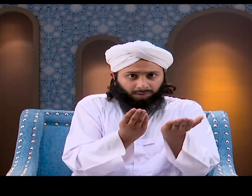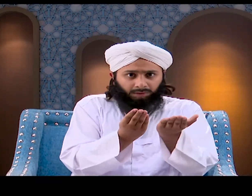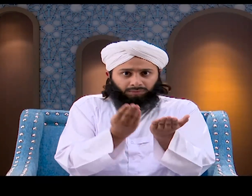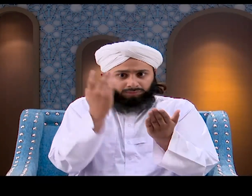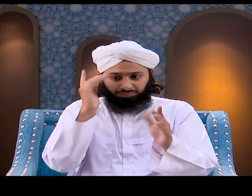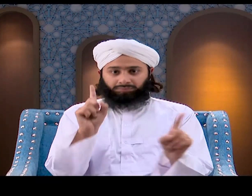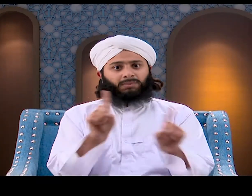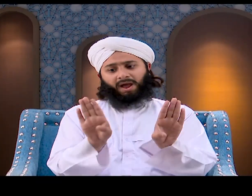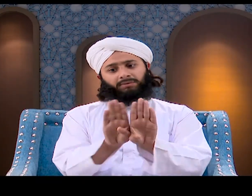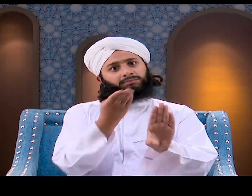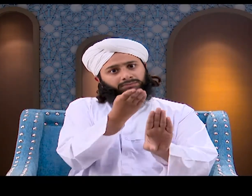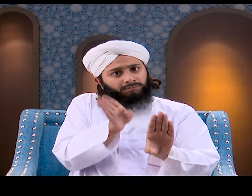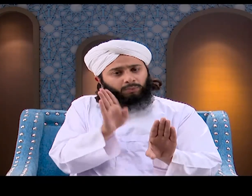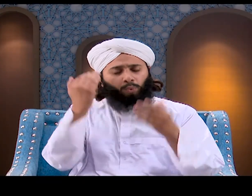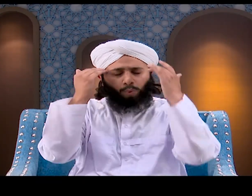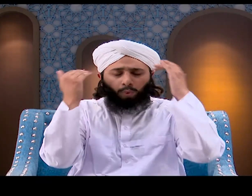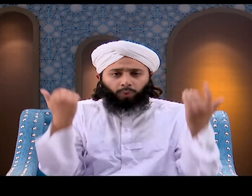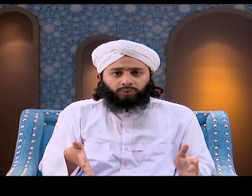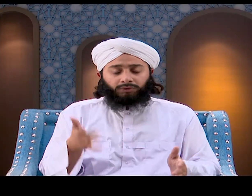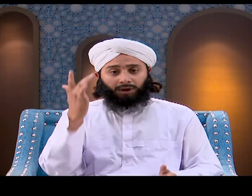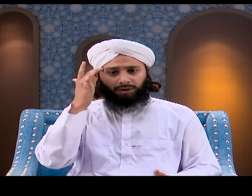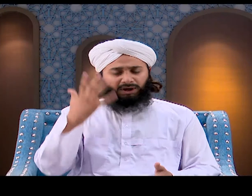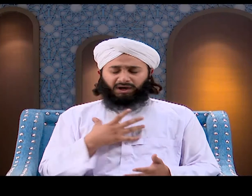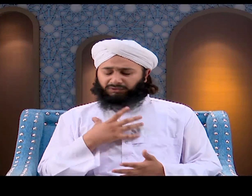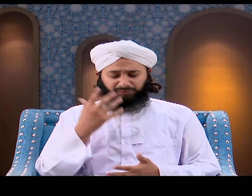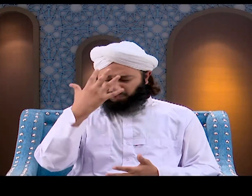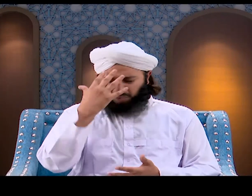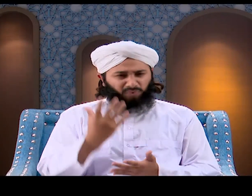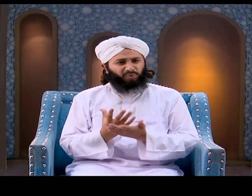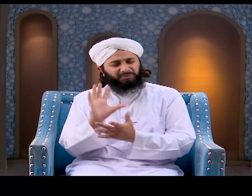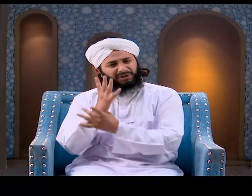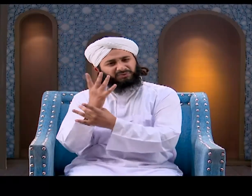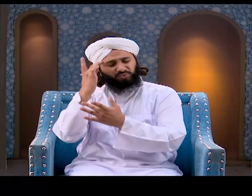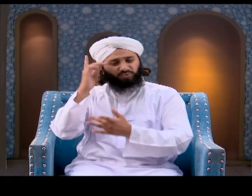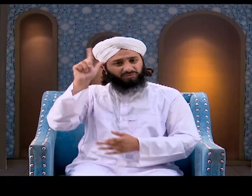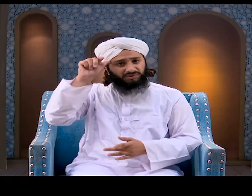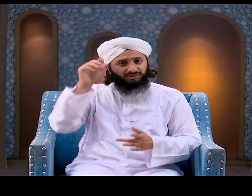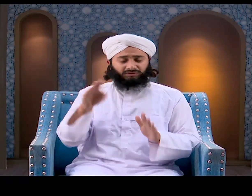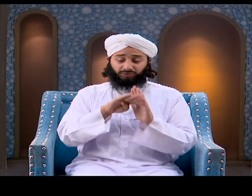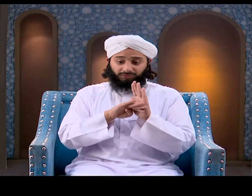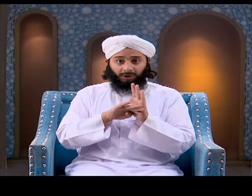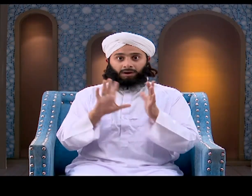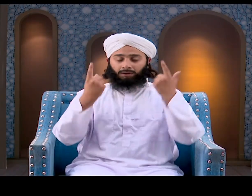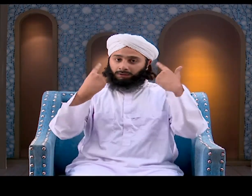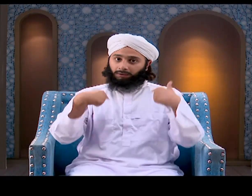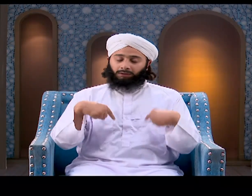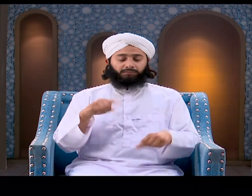چاہے گا جانے نہ دیا جائے گا، اس وقت اپنی نادانی کو تسلیم کرے گا اور اس زندگی کی قدر سمجھے گا، مگر اس